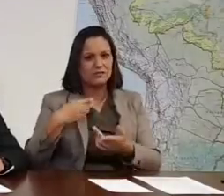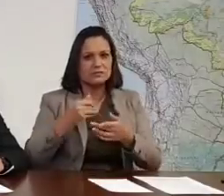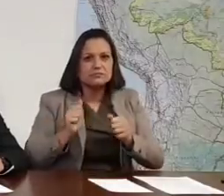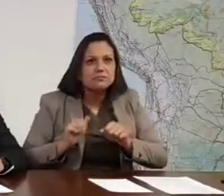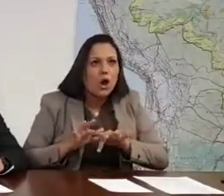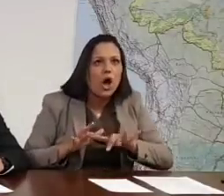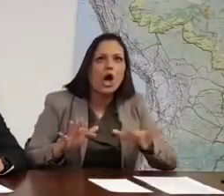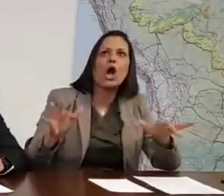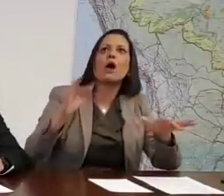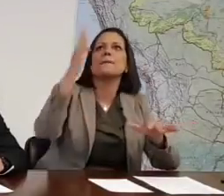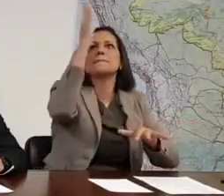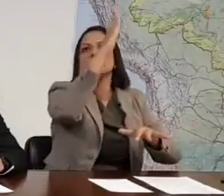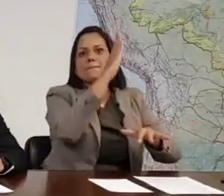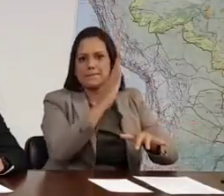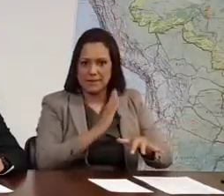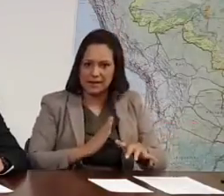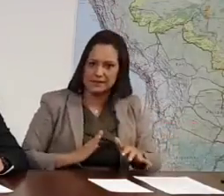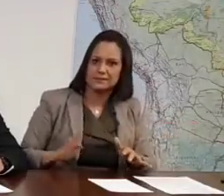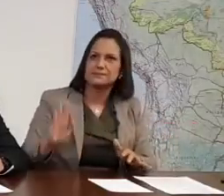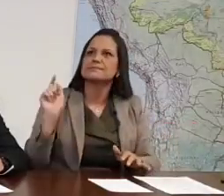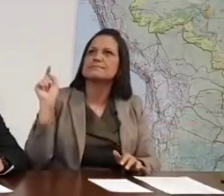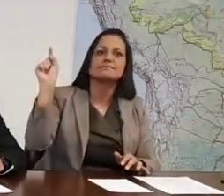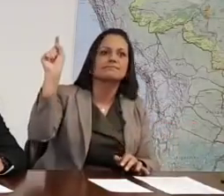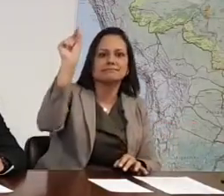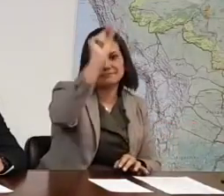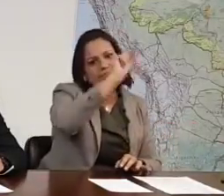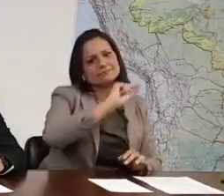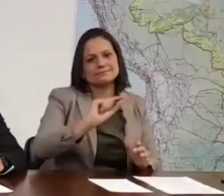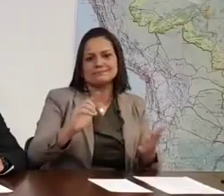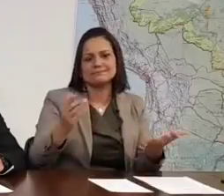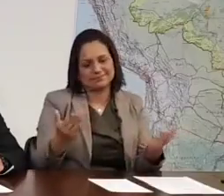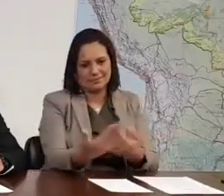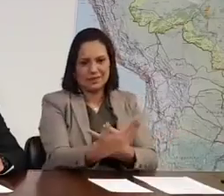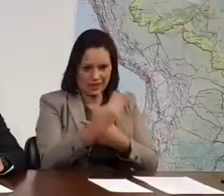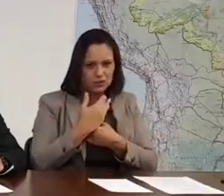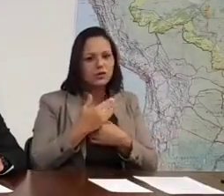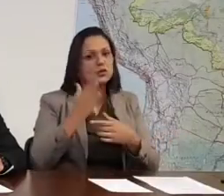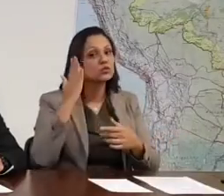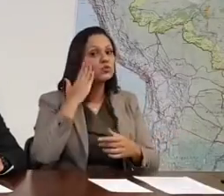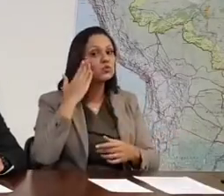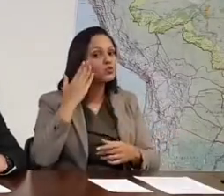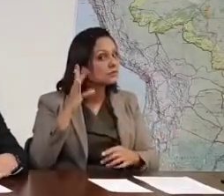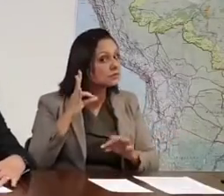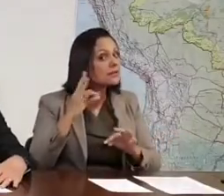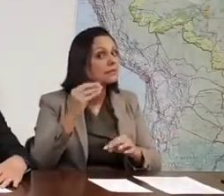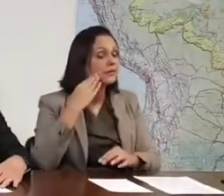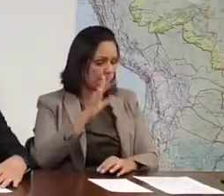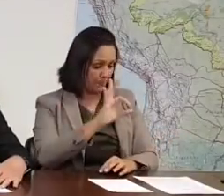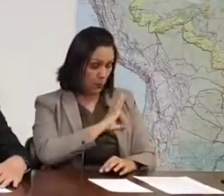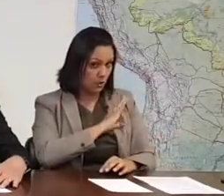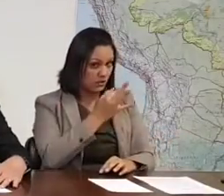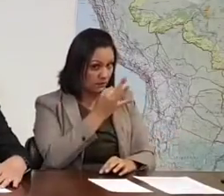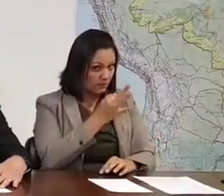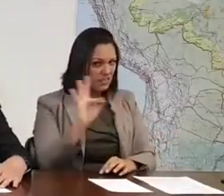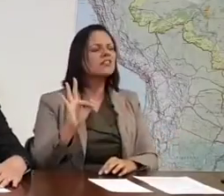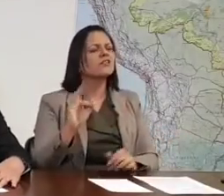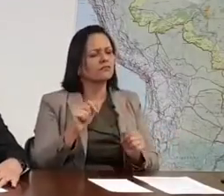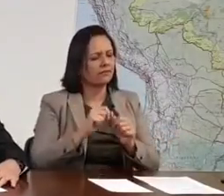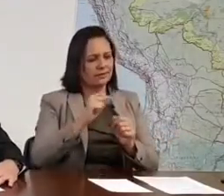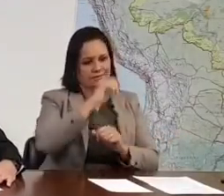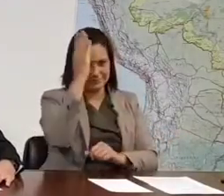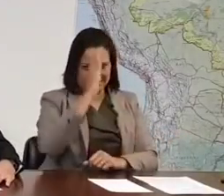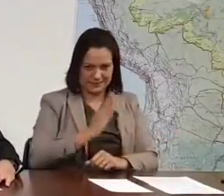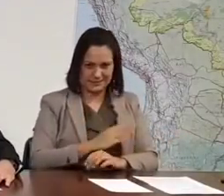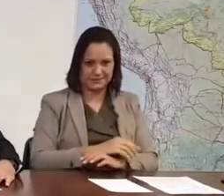pelo Brasil e nos ajudar naquilo que todo mundo sabe que a Polícia Federal faz no